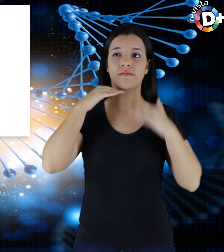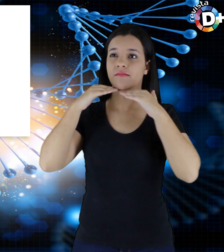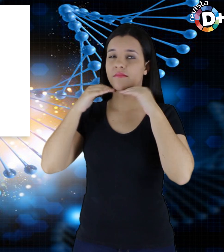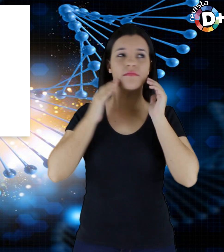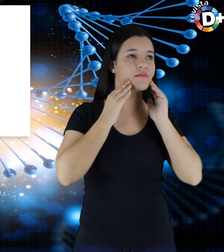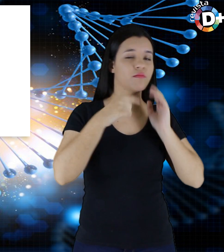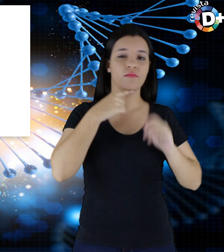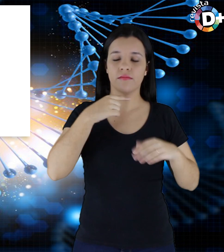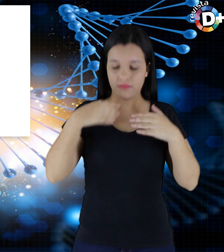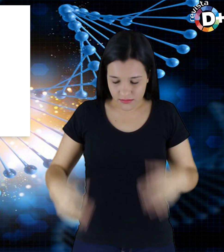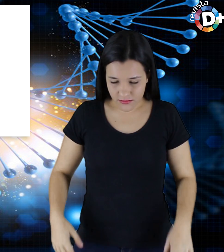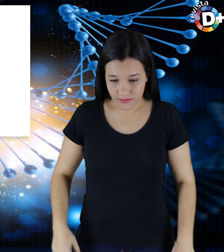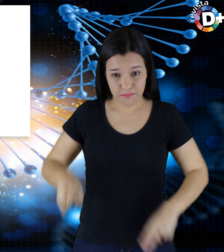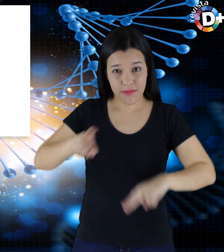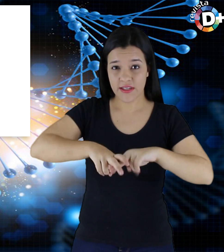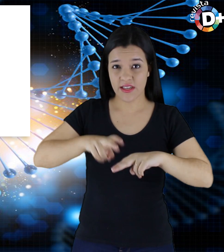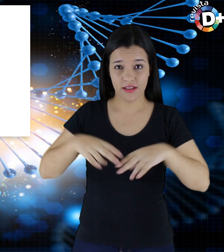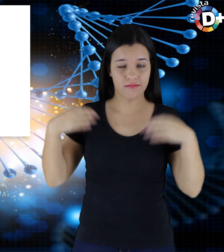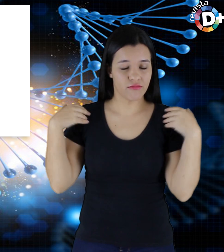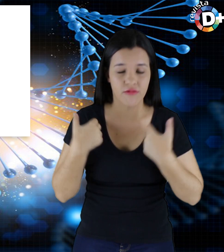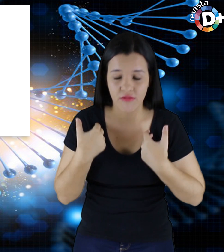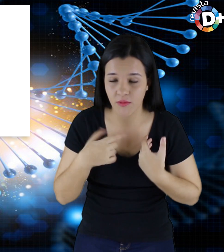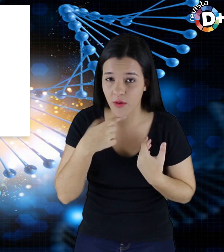segurar a cabeça, sentar e andar.